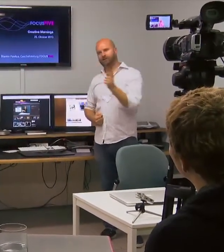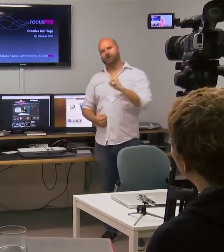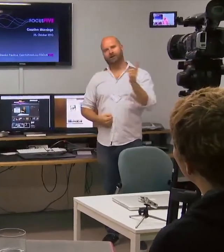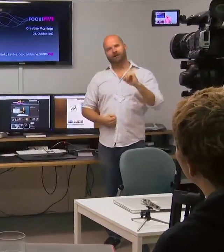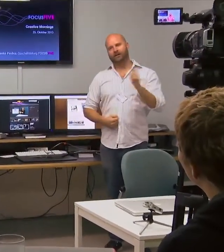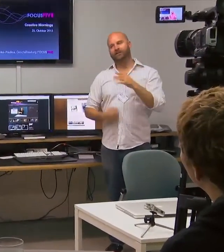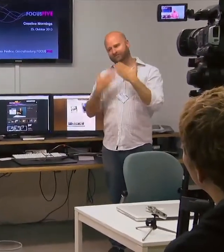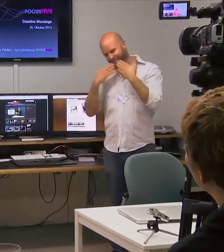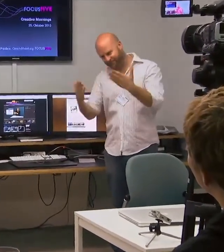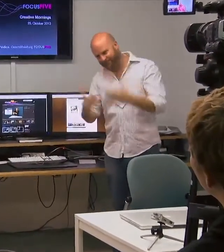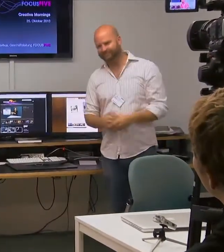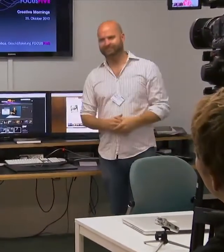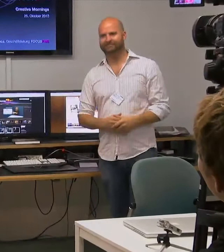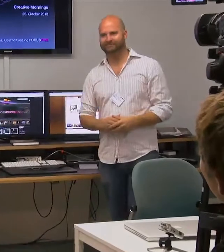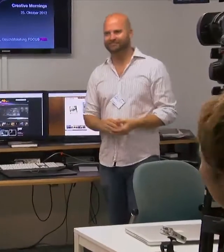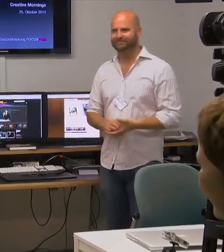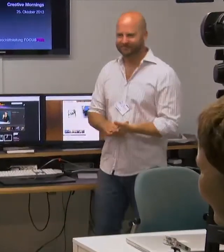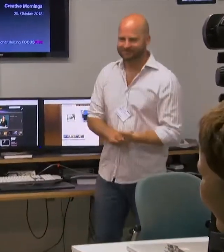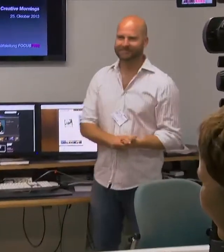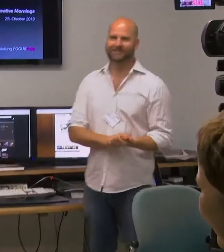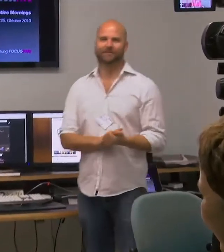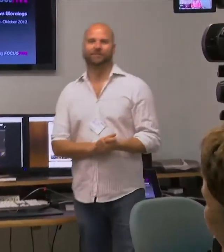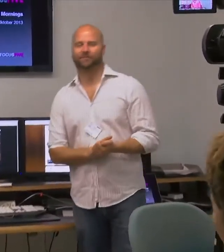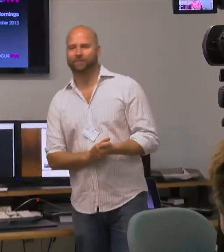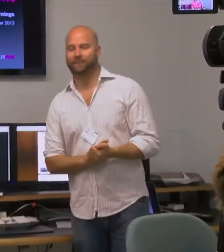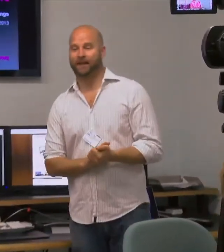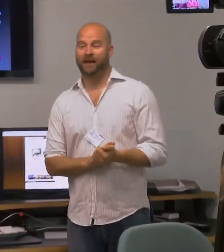war wirklich vielen Dank. Ja.